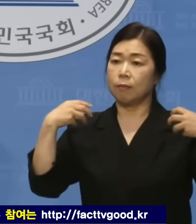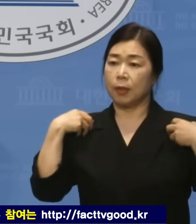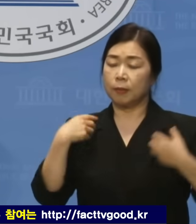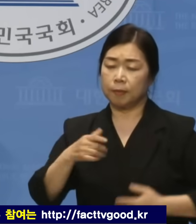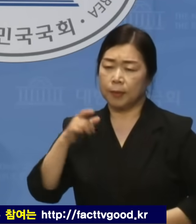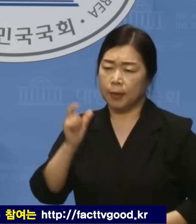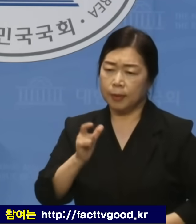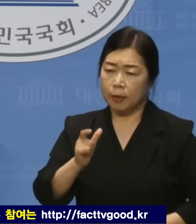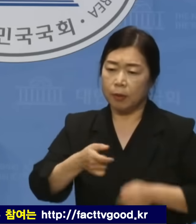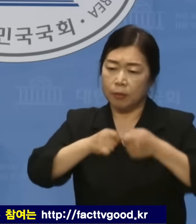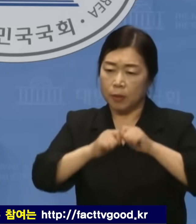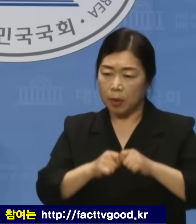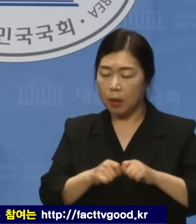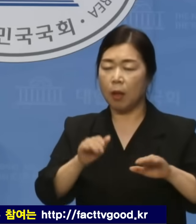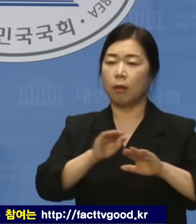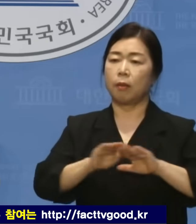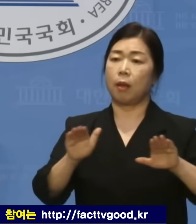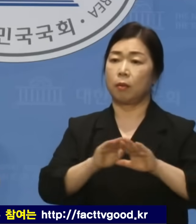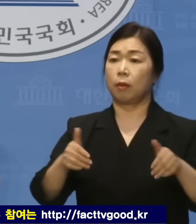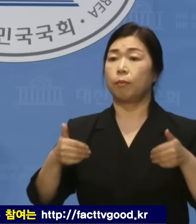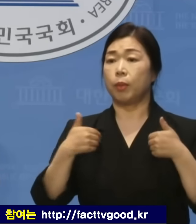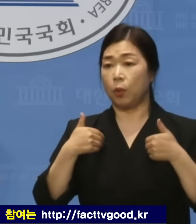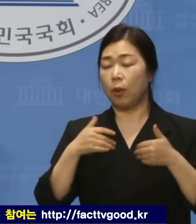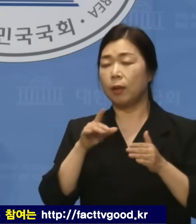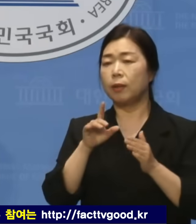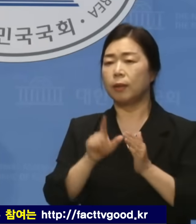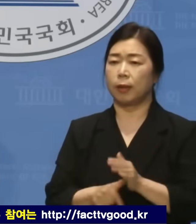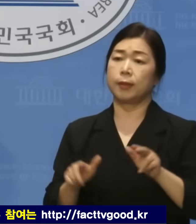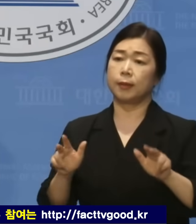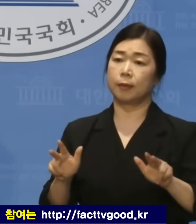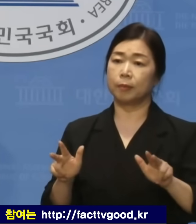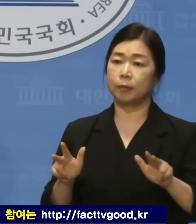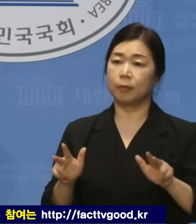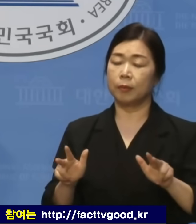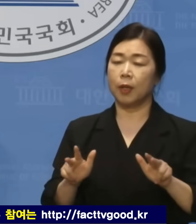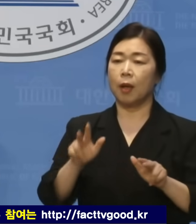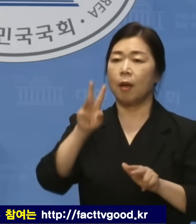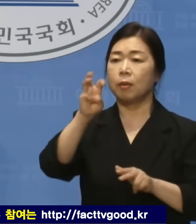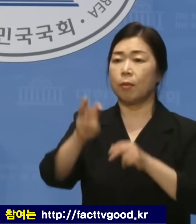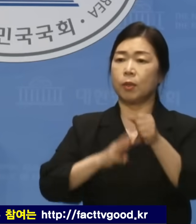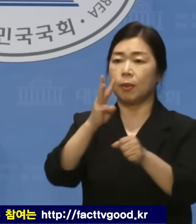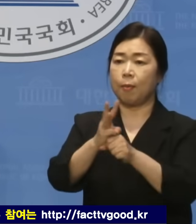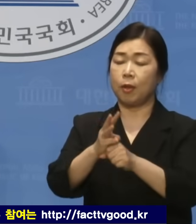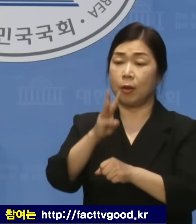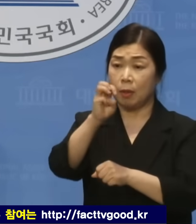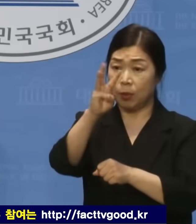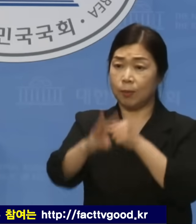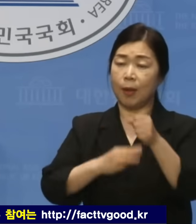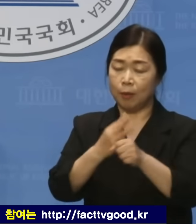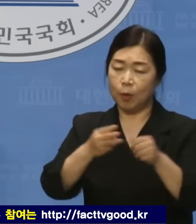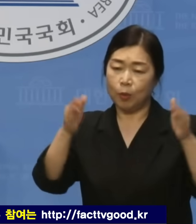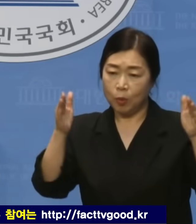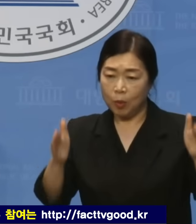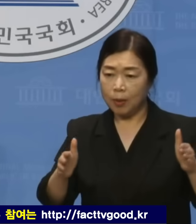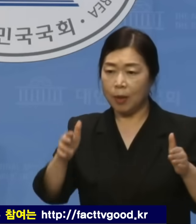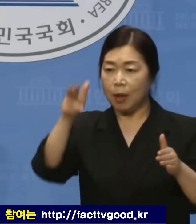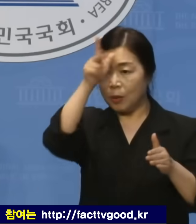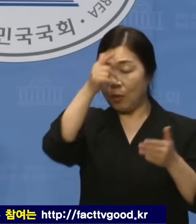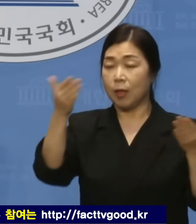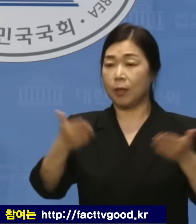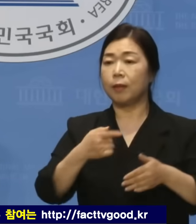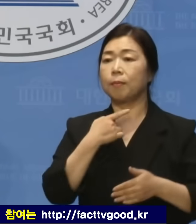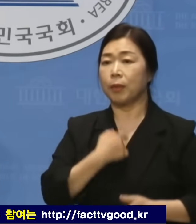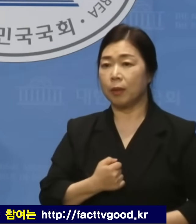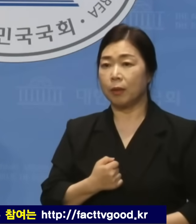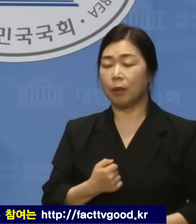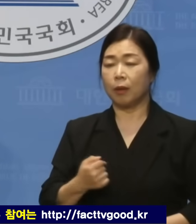치밀한 대응이 절실히 요구된 시점입니다. 이러한 시기에 33년을 넘게 경찰에